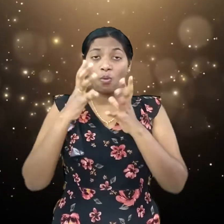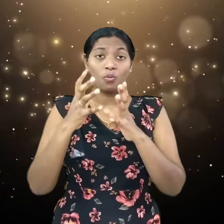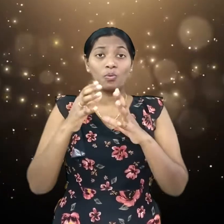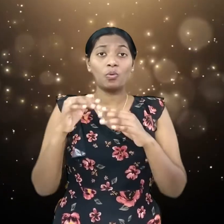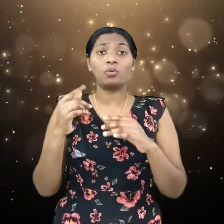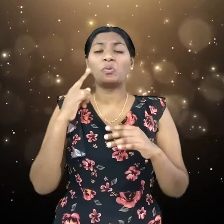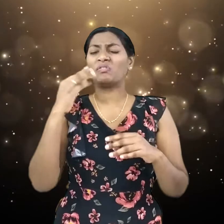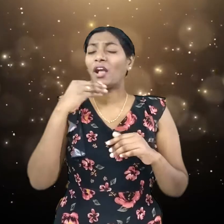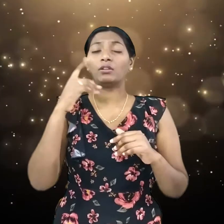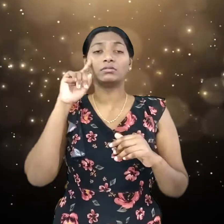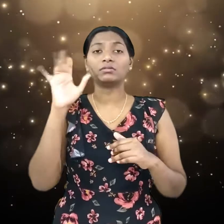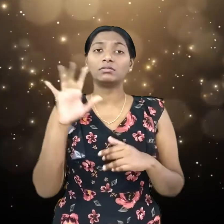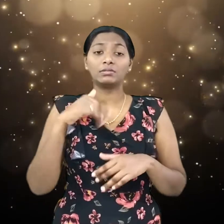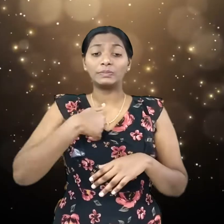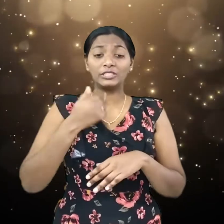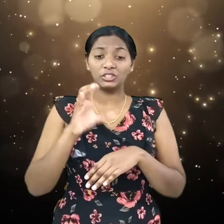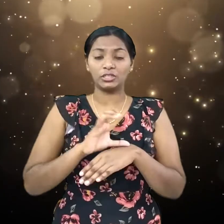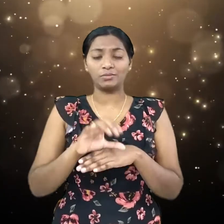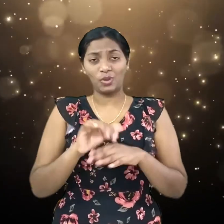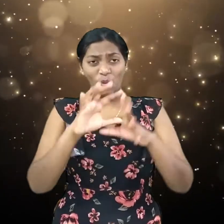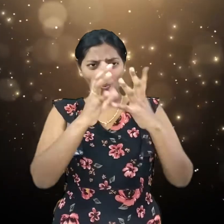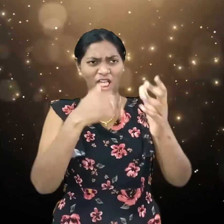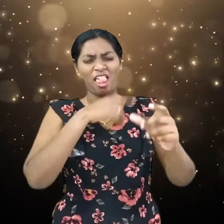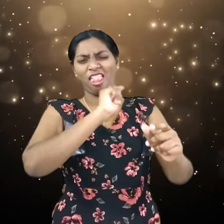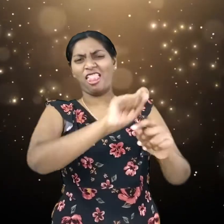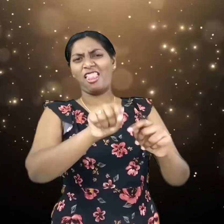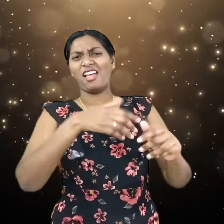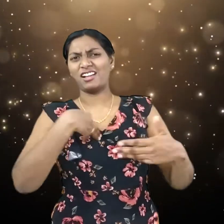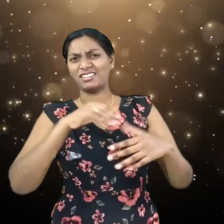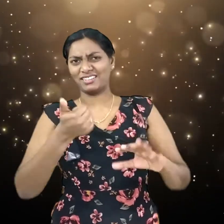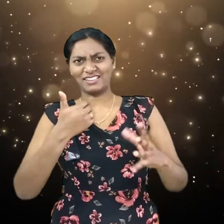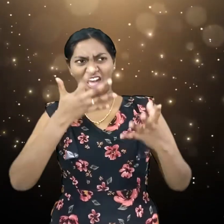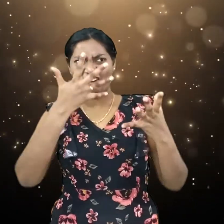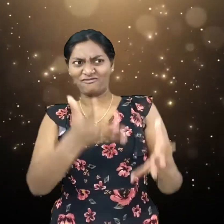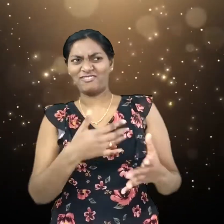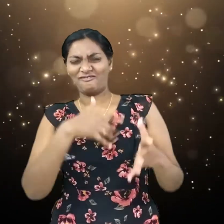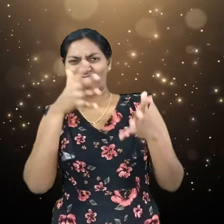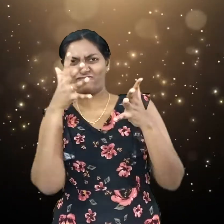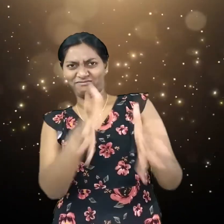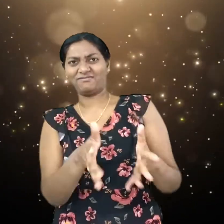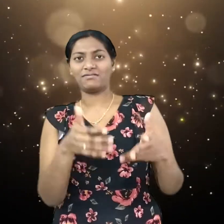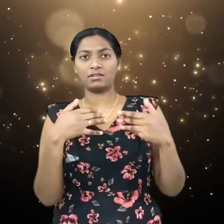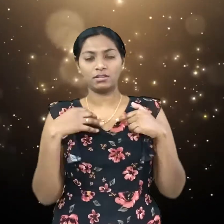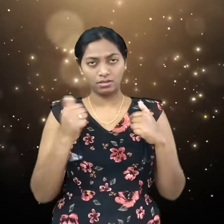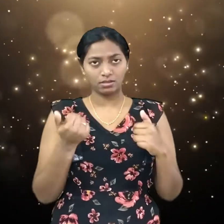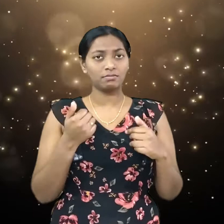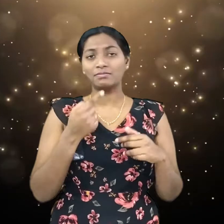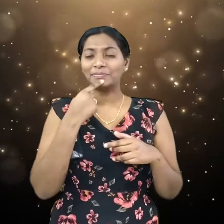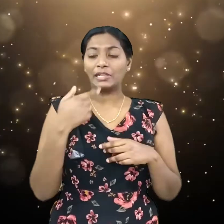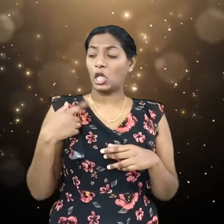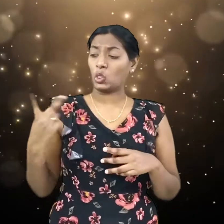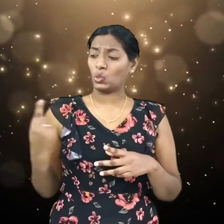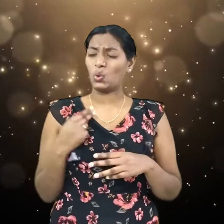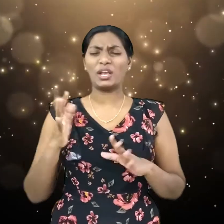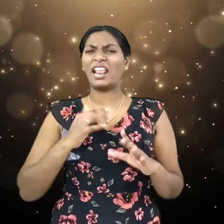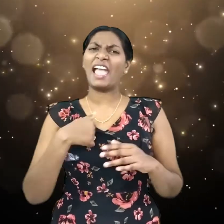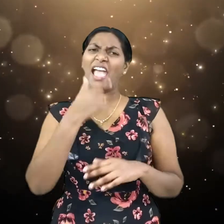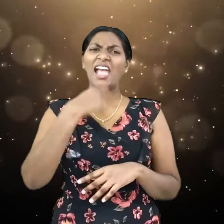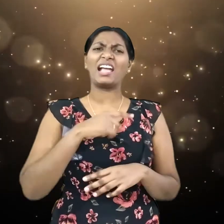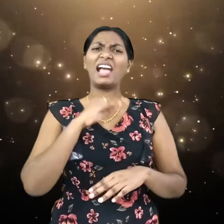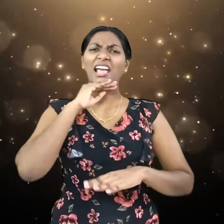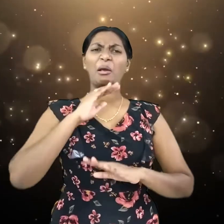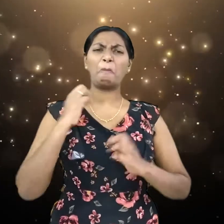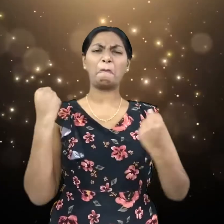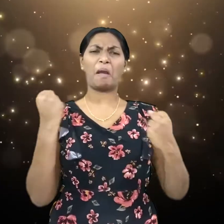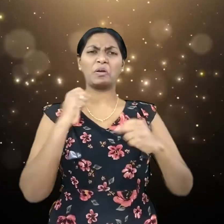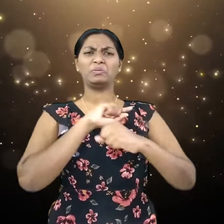पे भारी हो। प्रेज द लॉर्ड। मैं अकेला दुनिया पे भारी हूं। कभी मत सोचिए कि हम दो चाहिए, हम एक काफी,